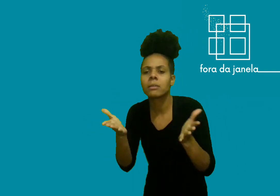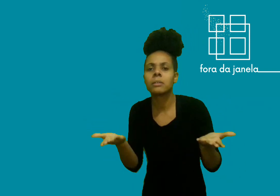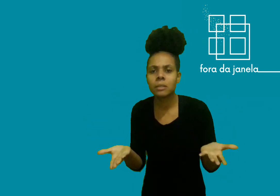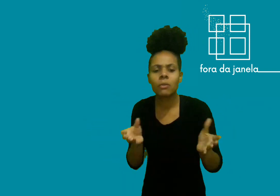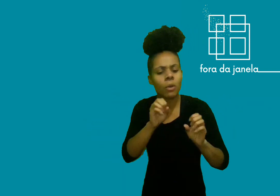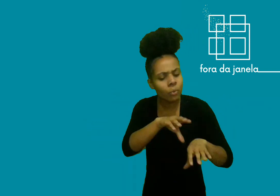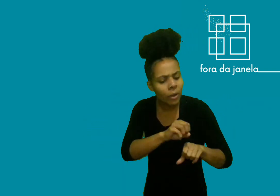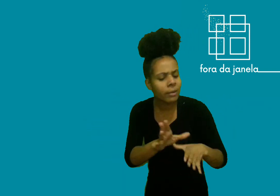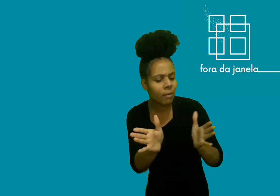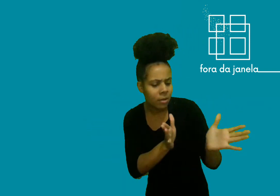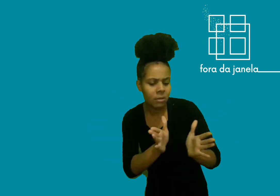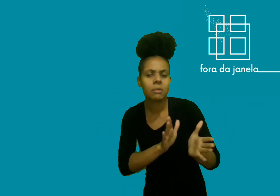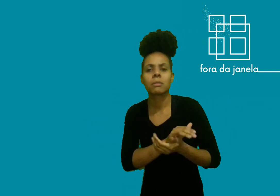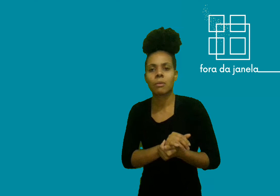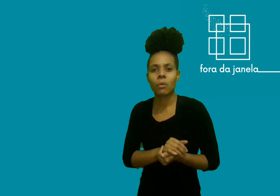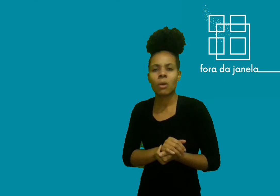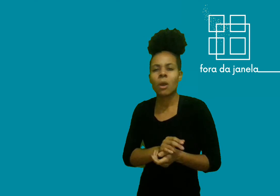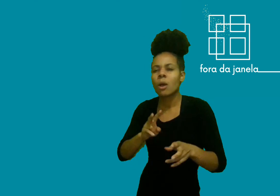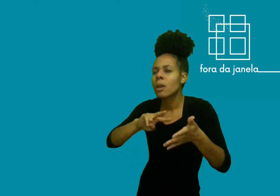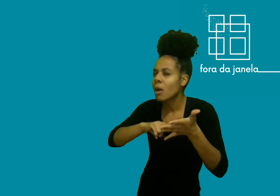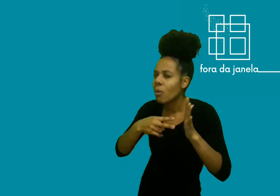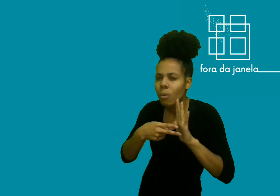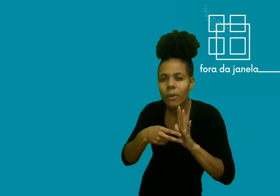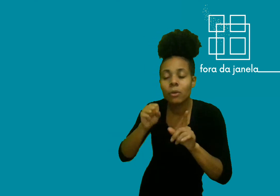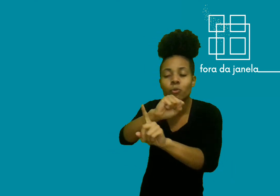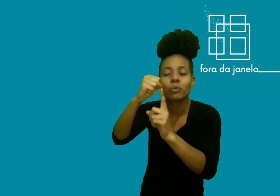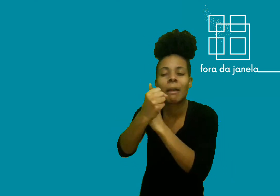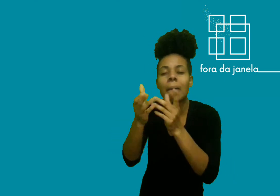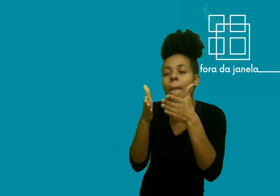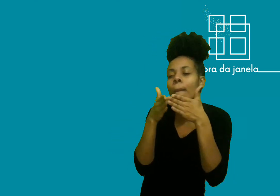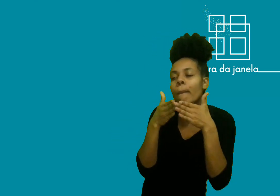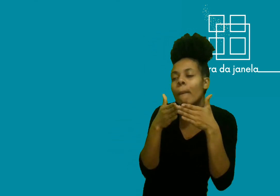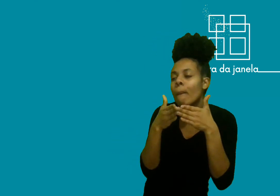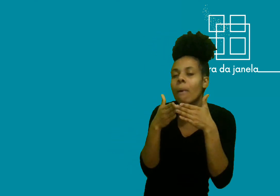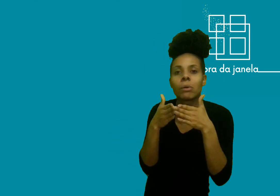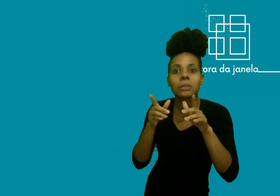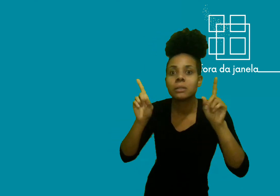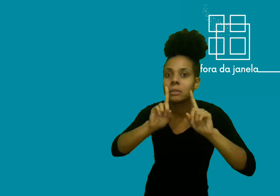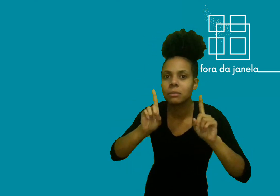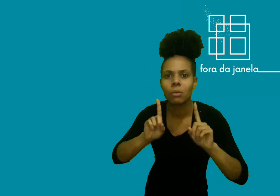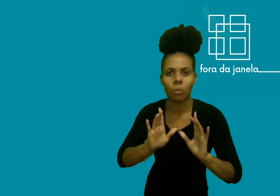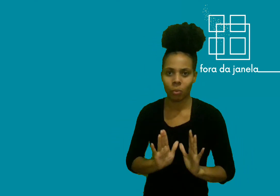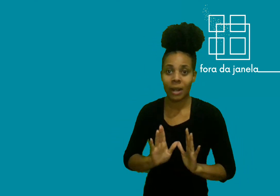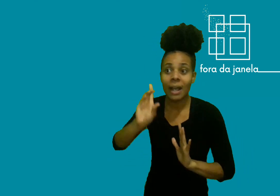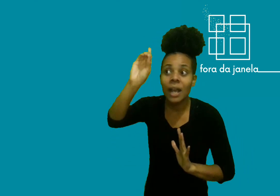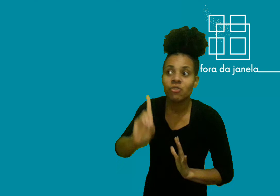na verdade, eu estava pensando, a questão é um direito, né? A gente já sabe que é um direito, né? Ter os locais acessíveis, a questão